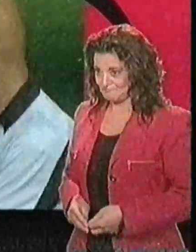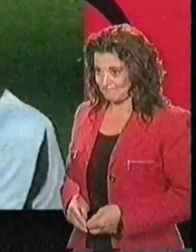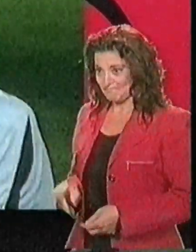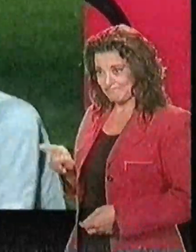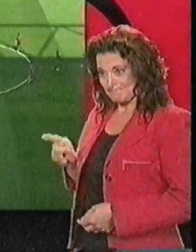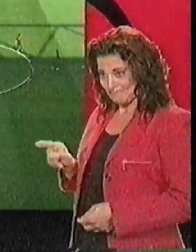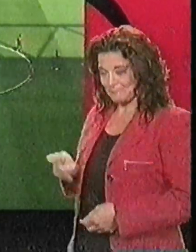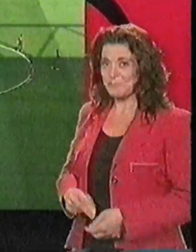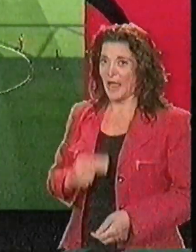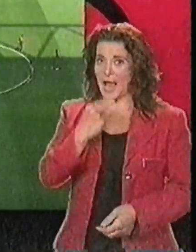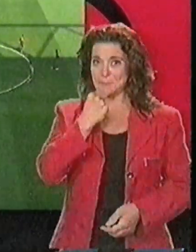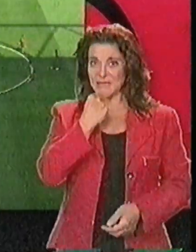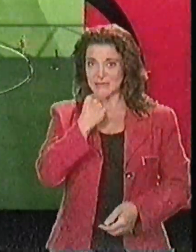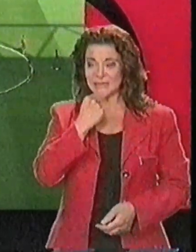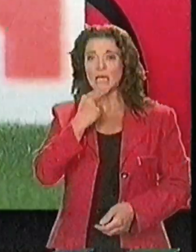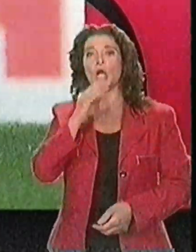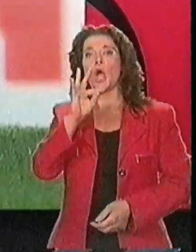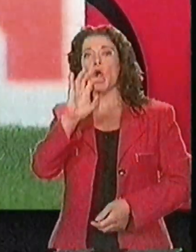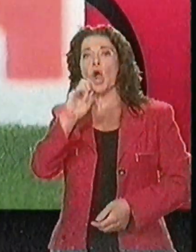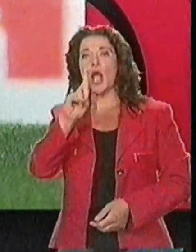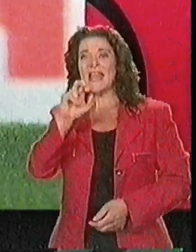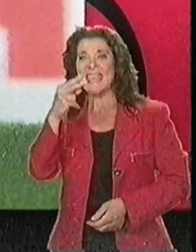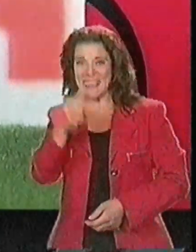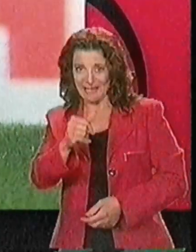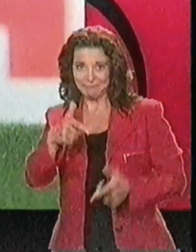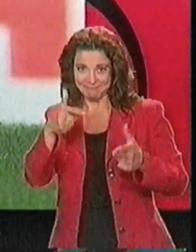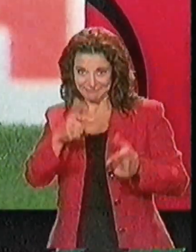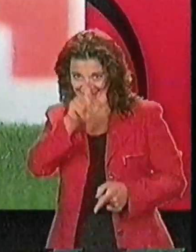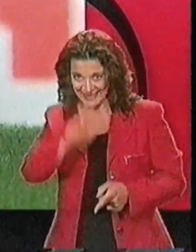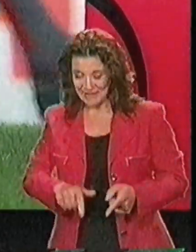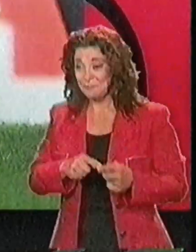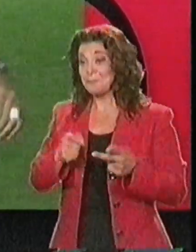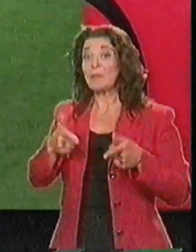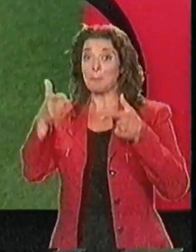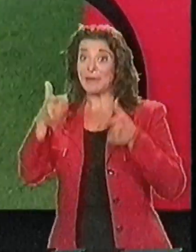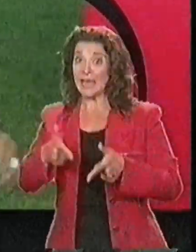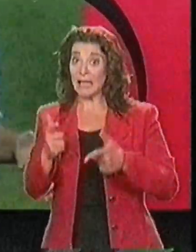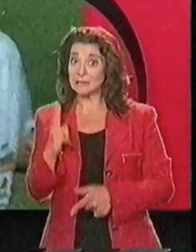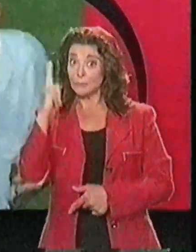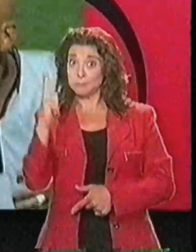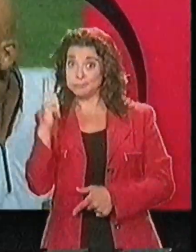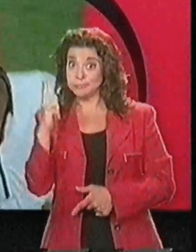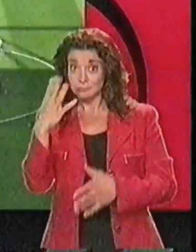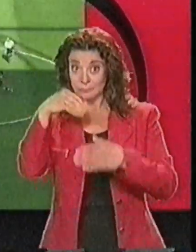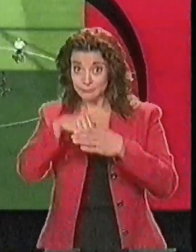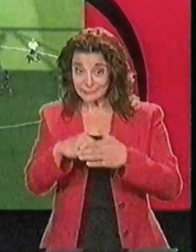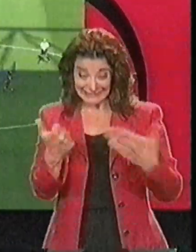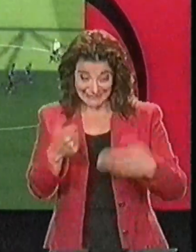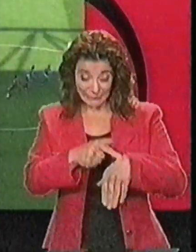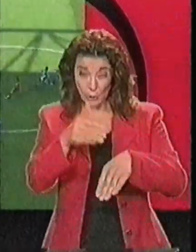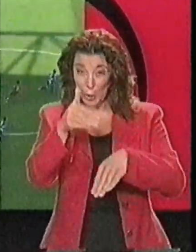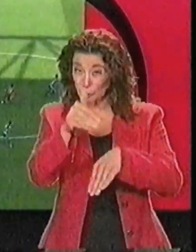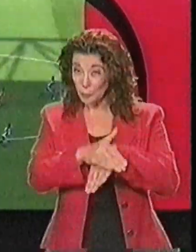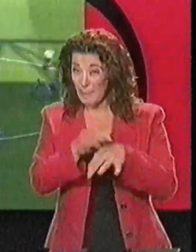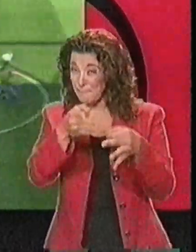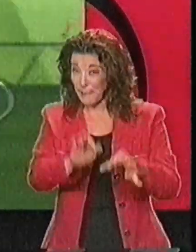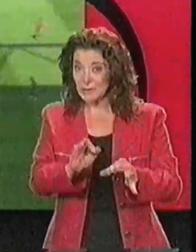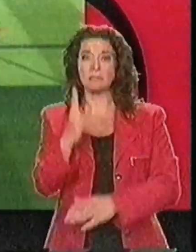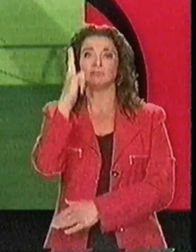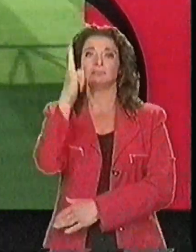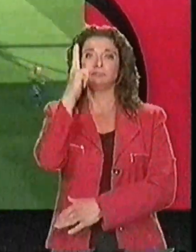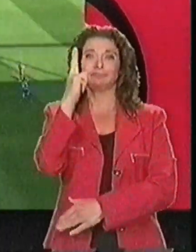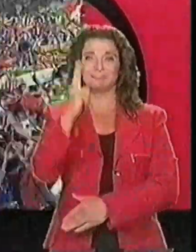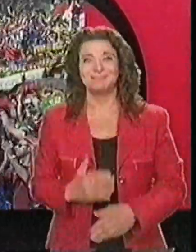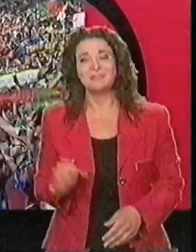Pierluigi Collina pour donner le top. La Grèce pour donner le coup d'envoi. Il est 18h. C'est parti pour l'Euro 2004,